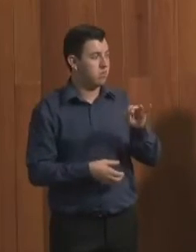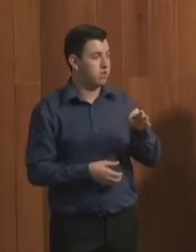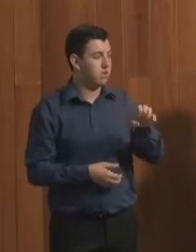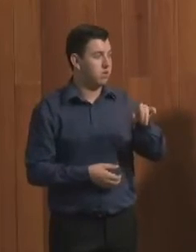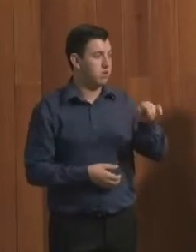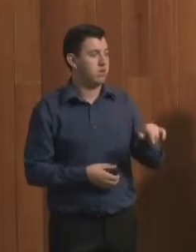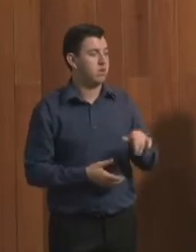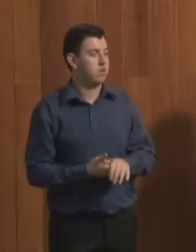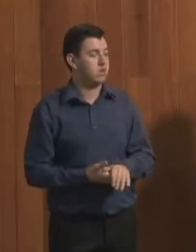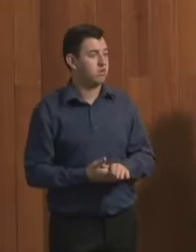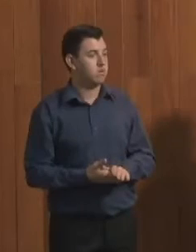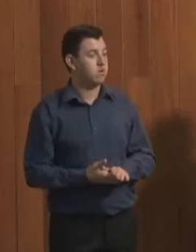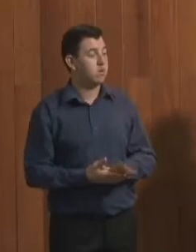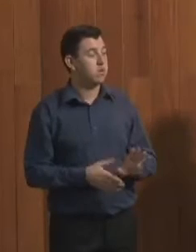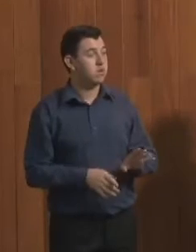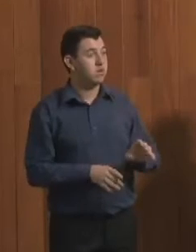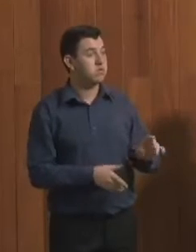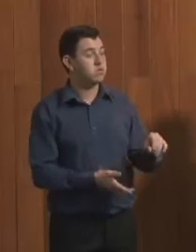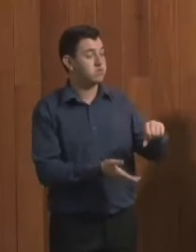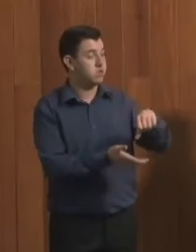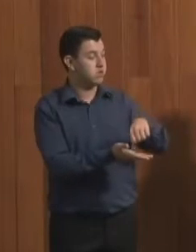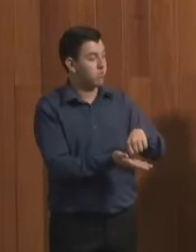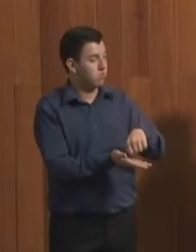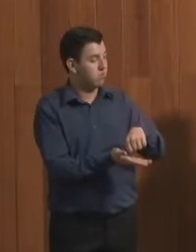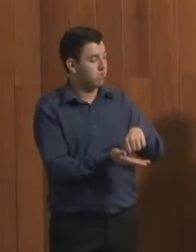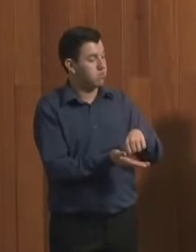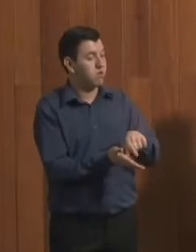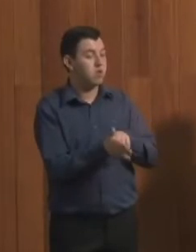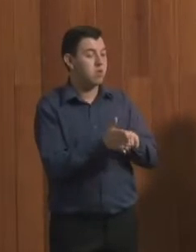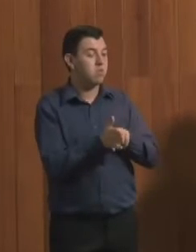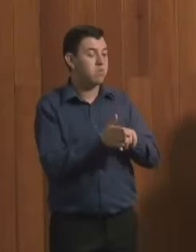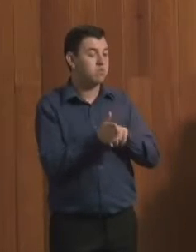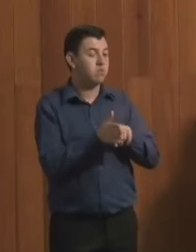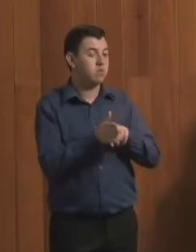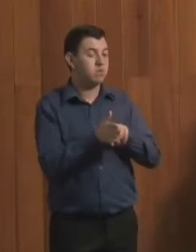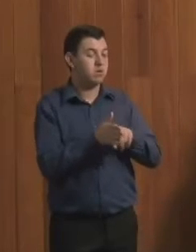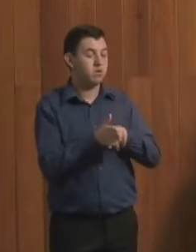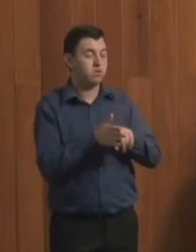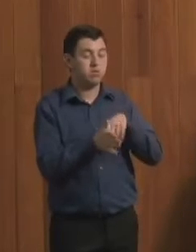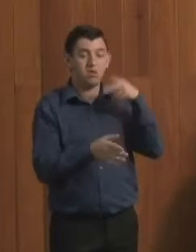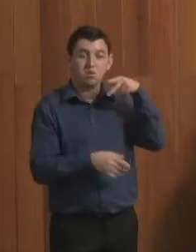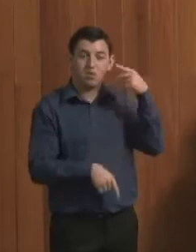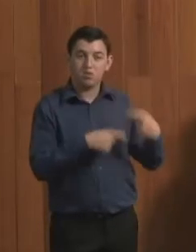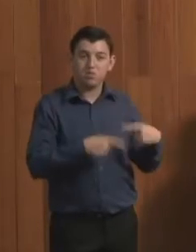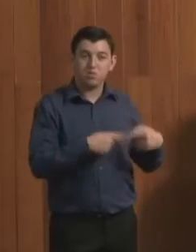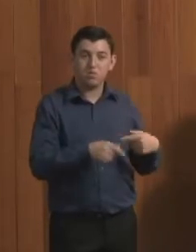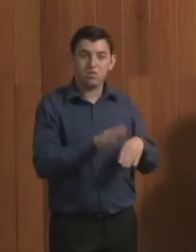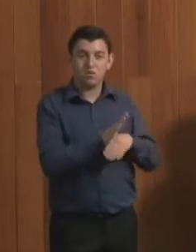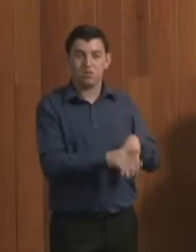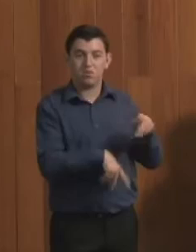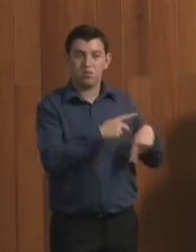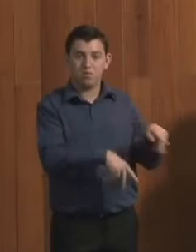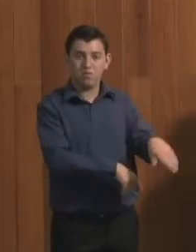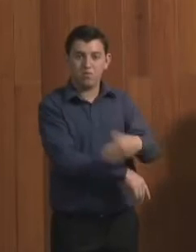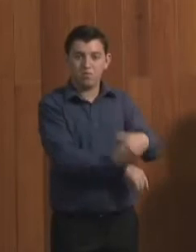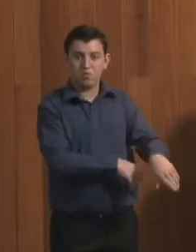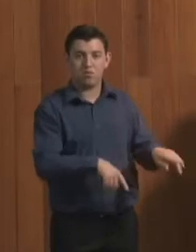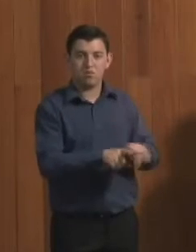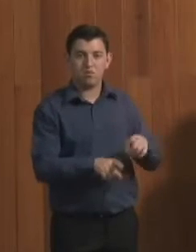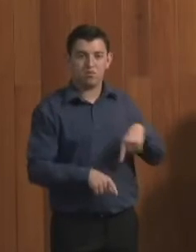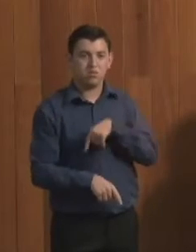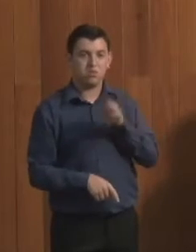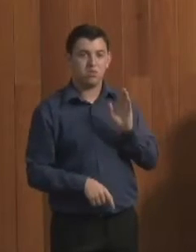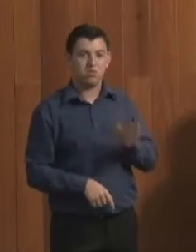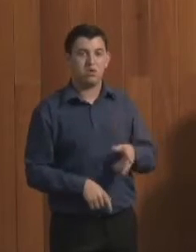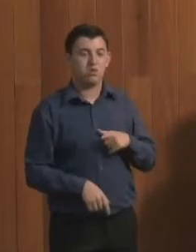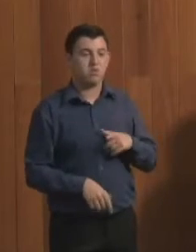Intersetorial de Acompanhamento e Monitoramento da Política Nacional da População de Rua. Nós estamos num grupo que chama